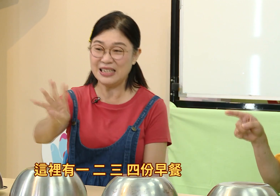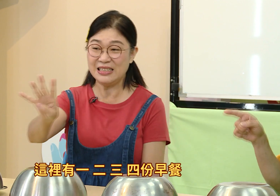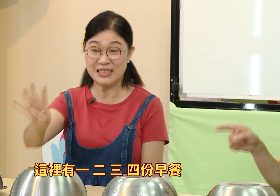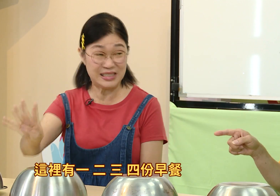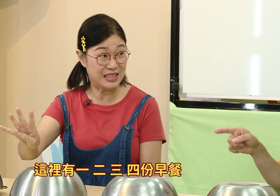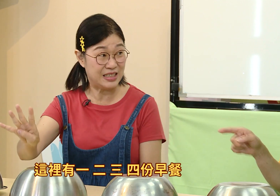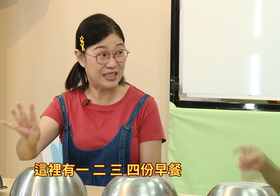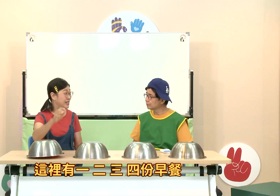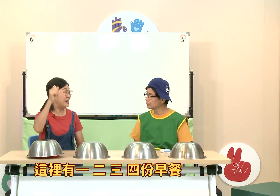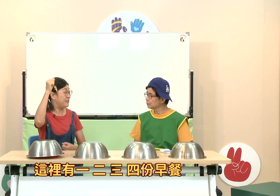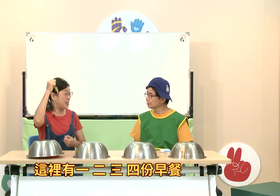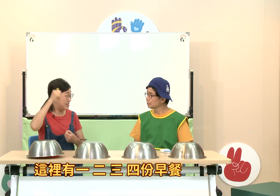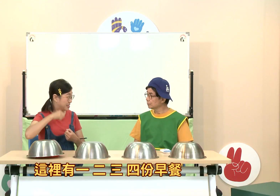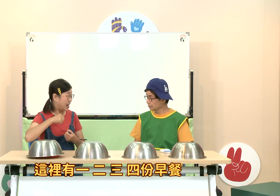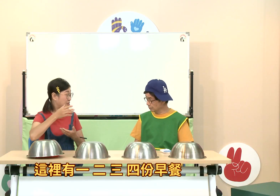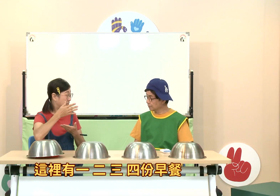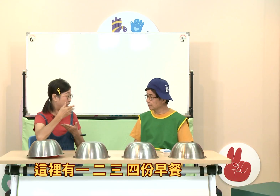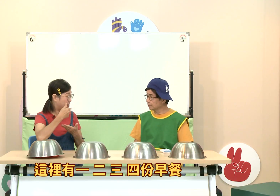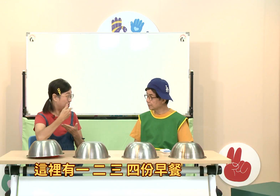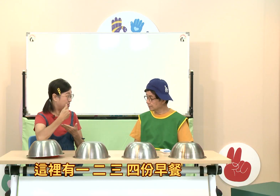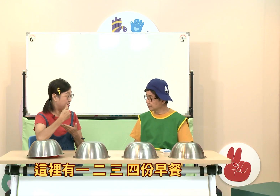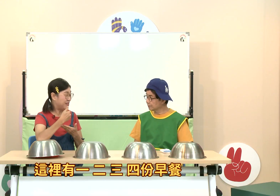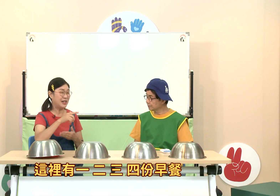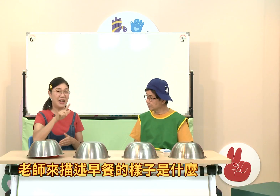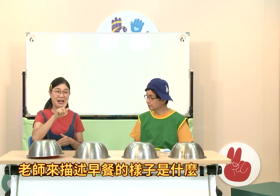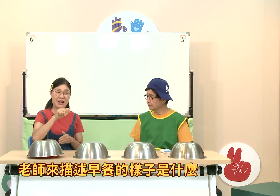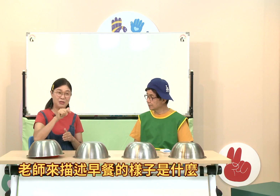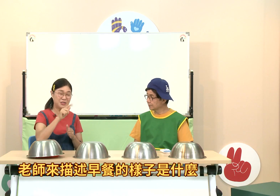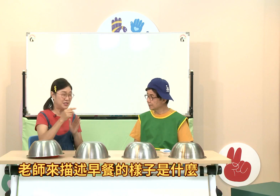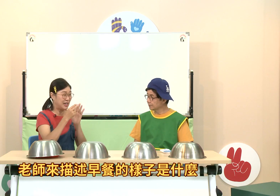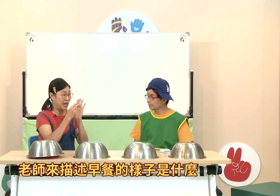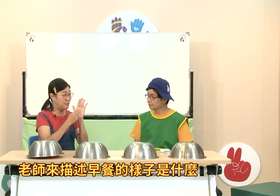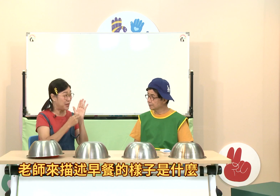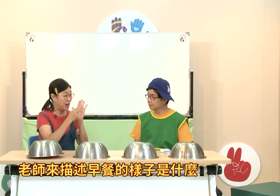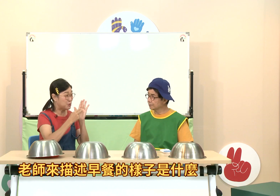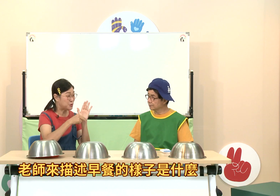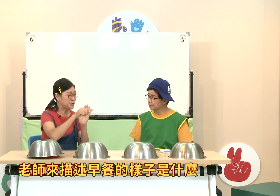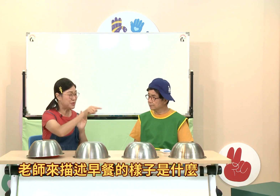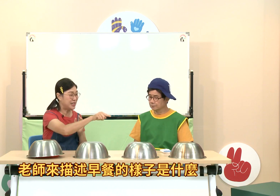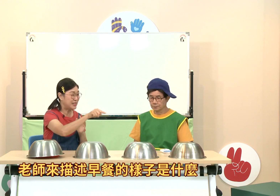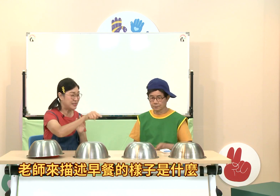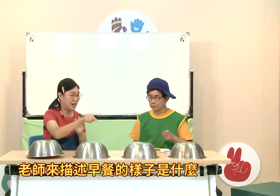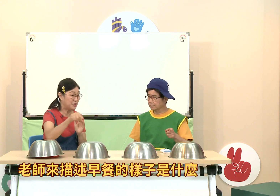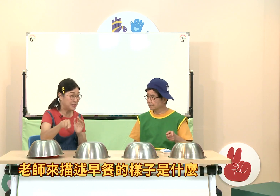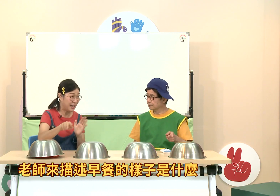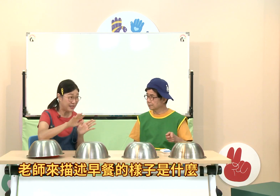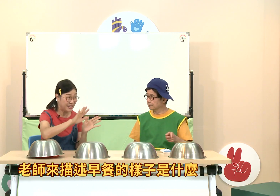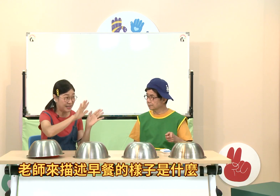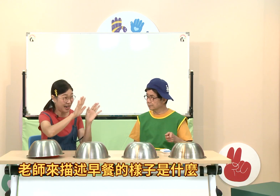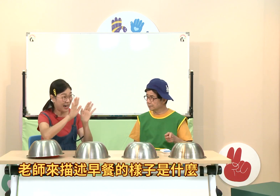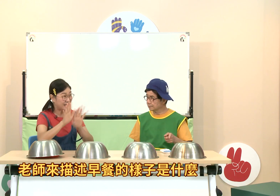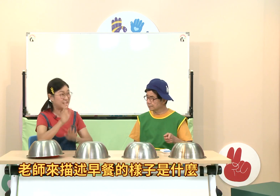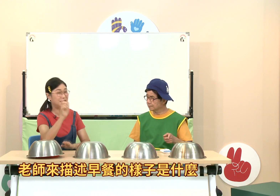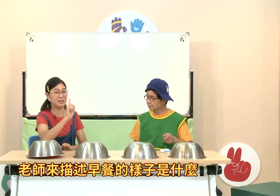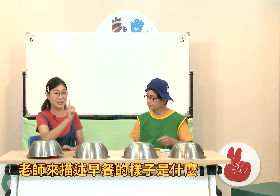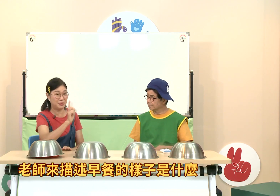份早餐喔老師來描述這個早餐的樣子是什麼